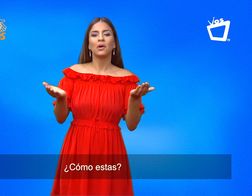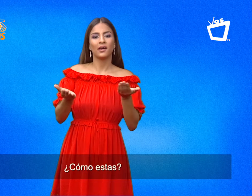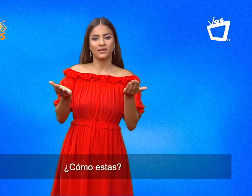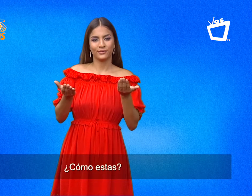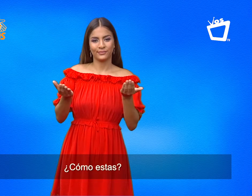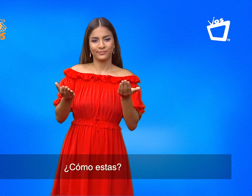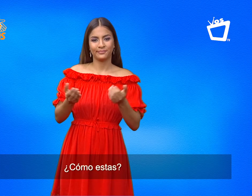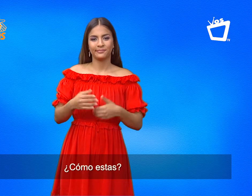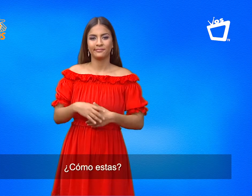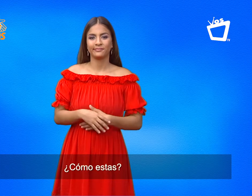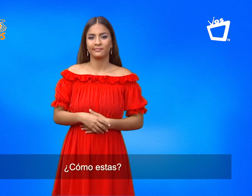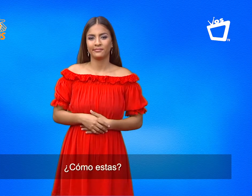cómo estás